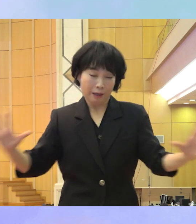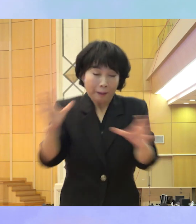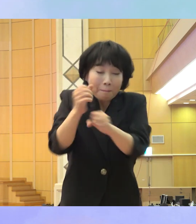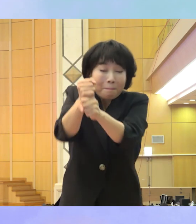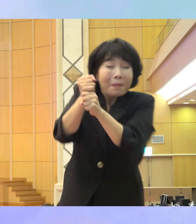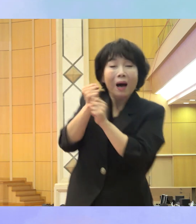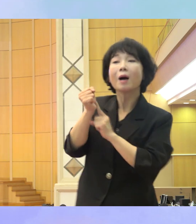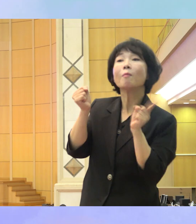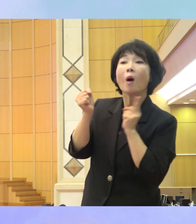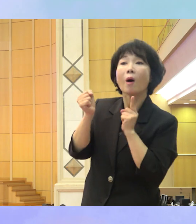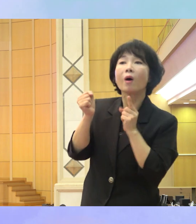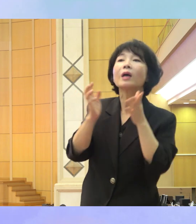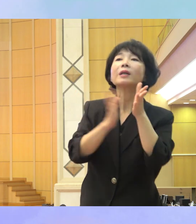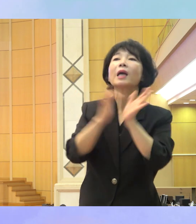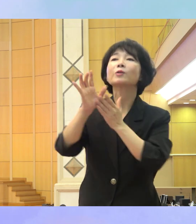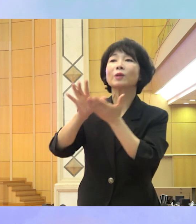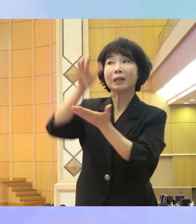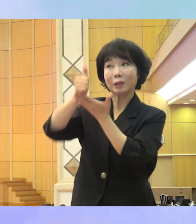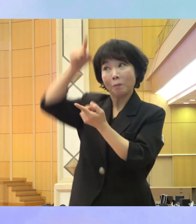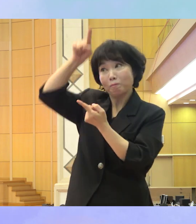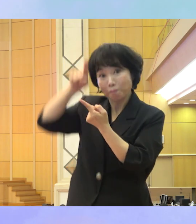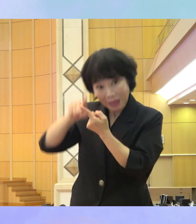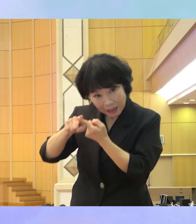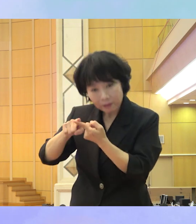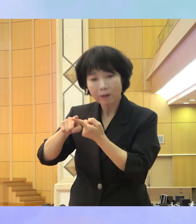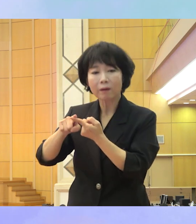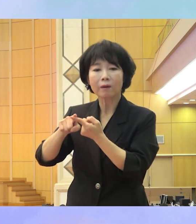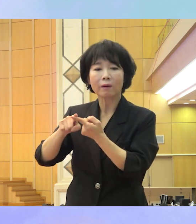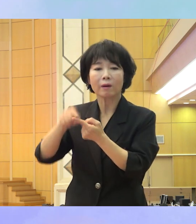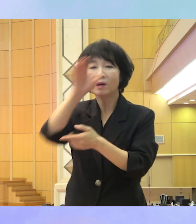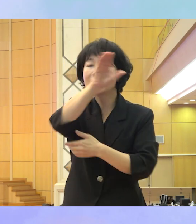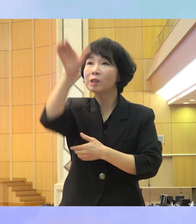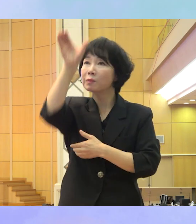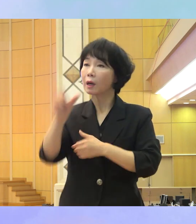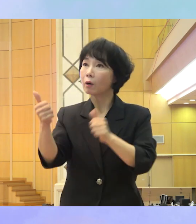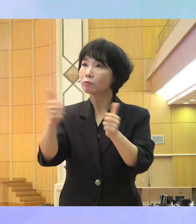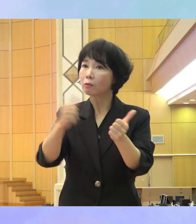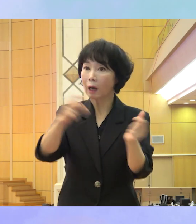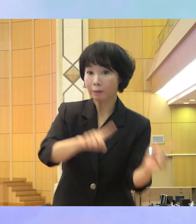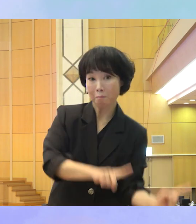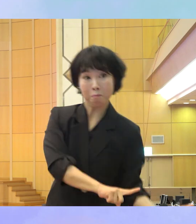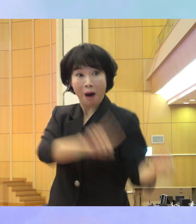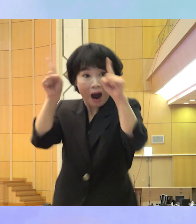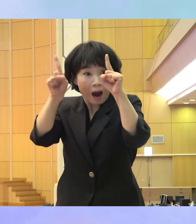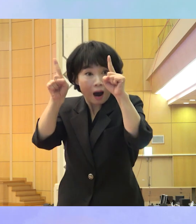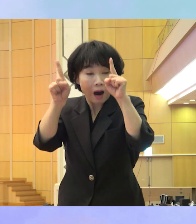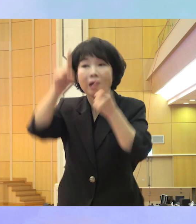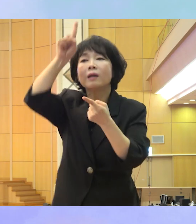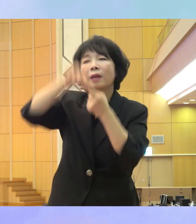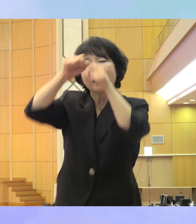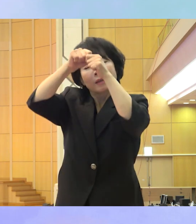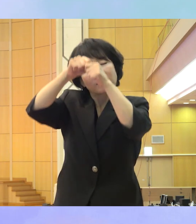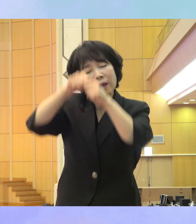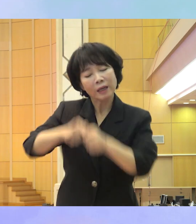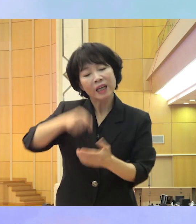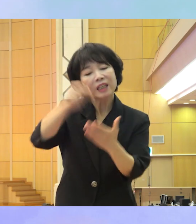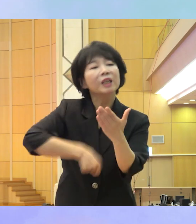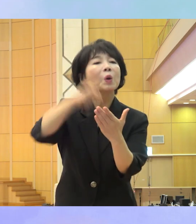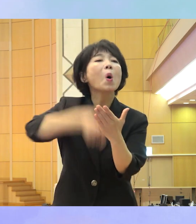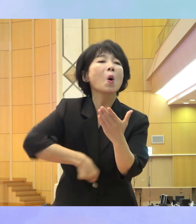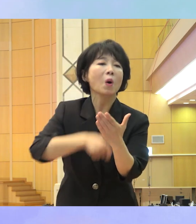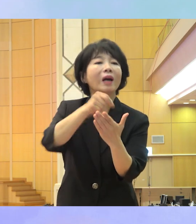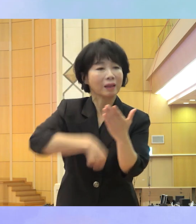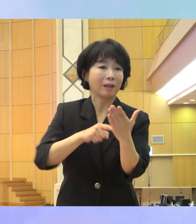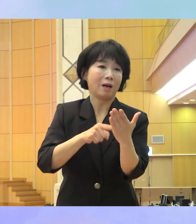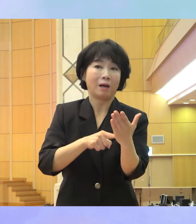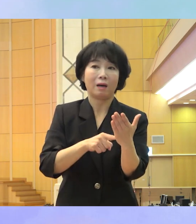성경은 예수 그리스도에 대해서, 그리고 십자가에 죽었다가 3일 만에 살아날 것에 대해서 기록하였다고